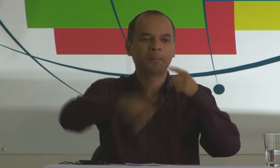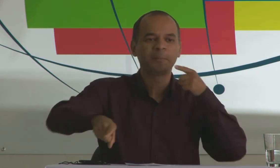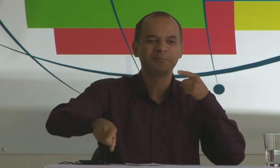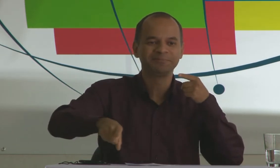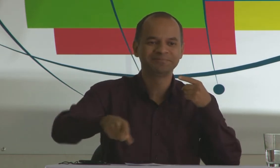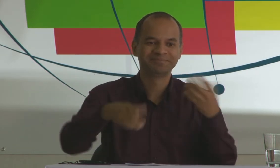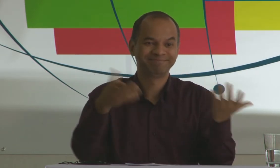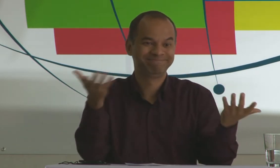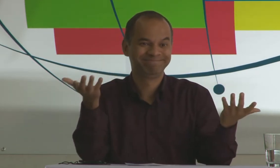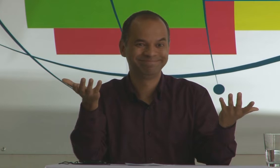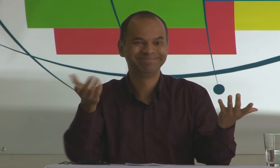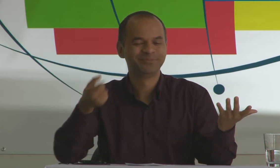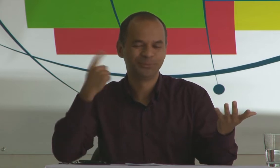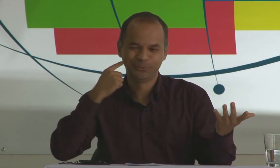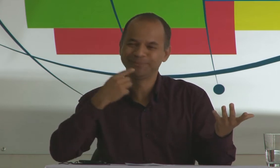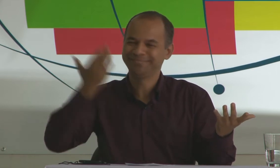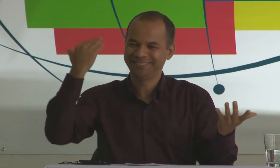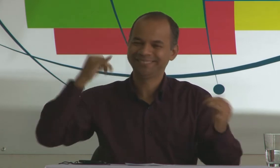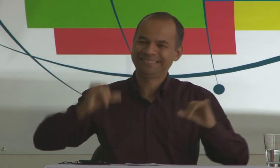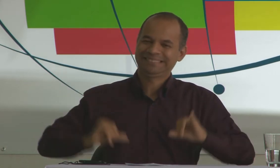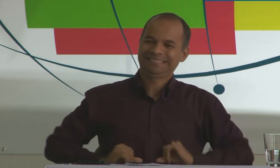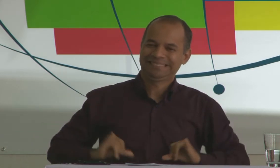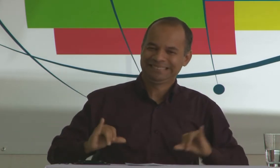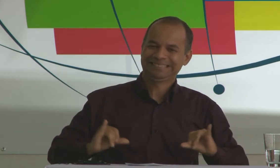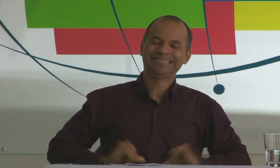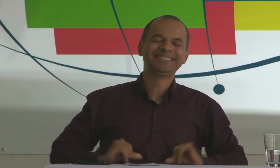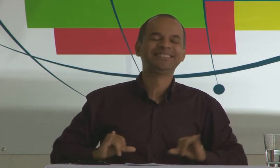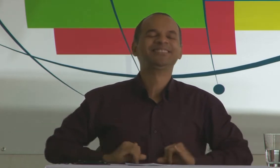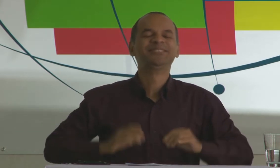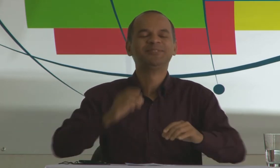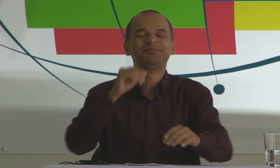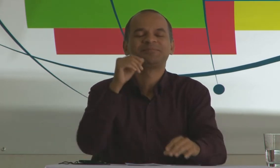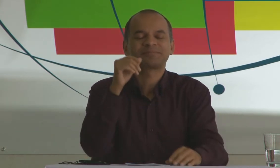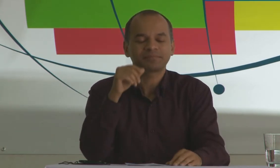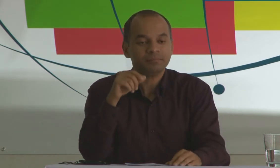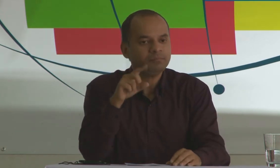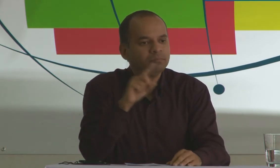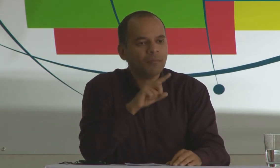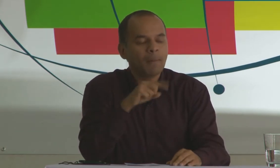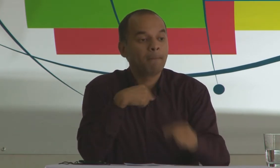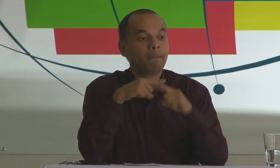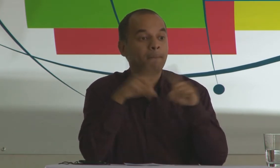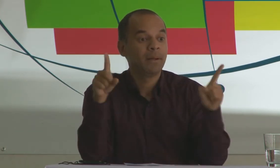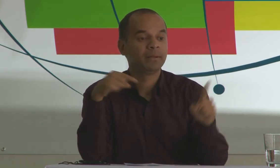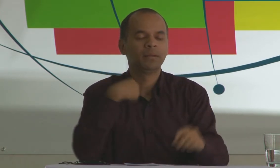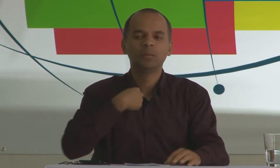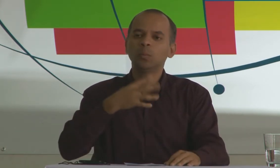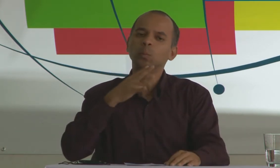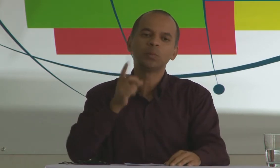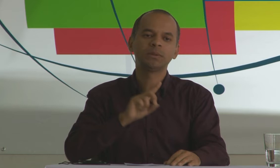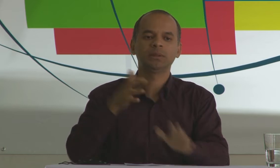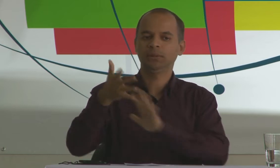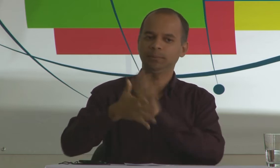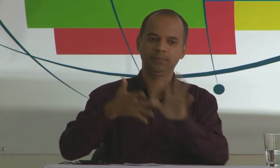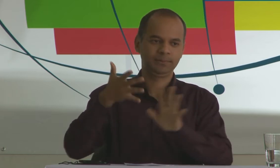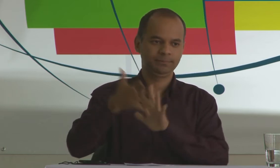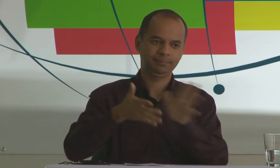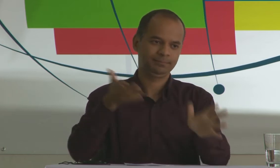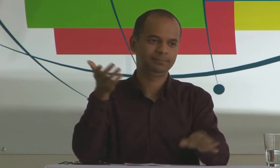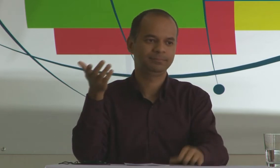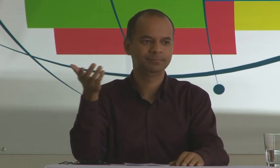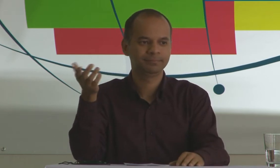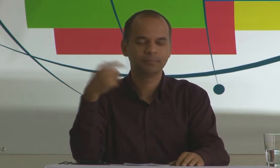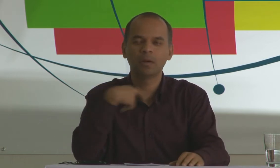escola oral auditiva, que é o atual caso, era esse o método empregado. Então a gente era exigido que a gente falasse o tempo inteiro e praticasse